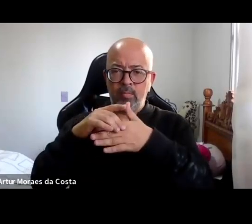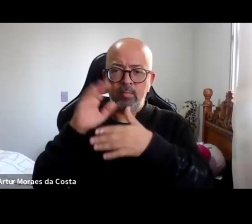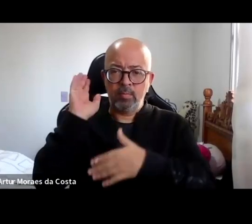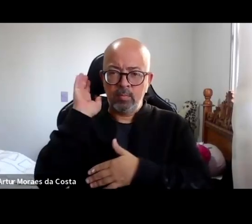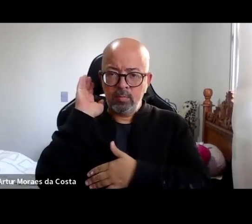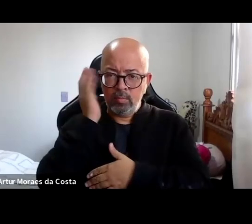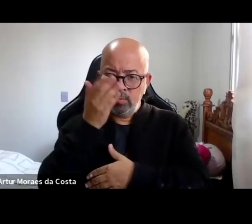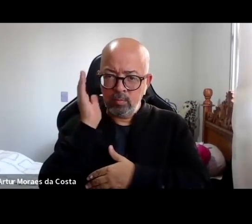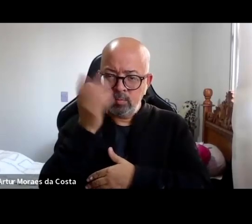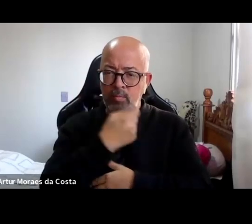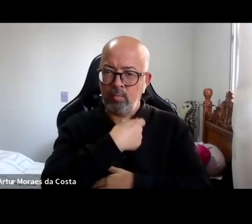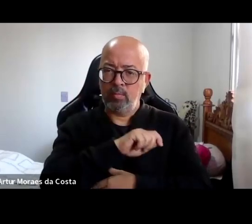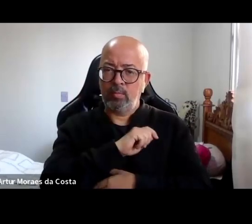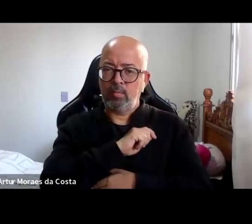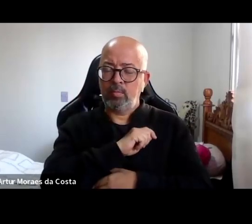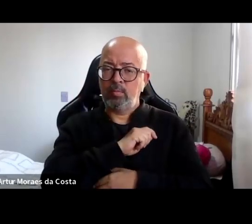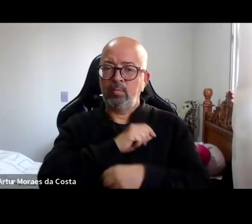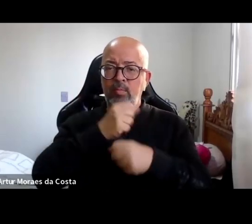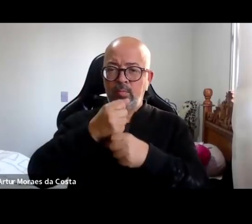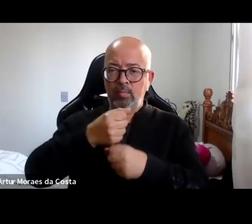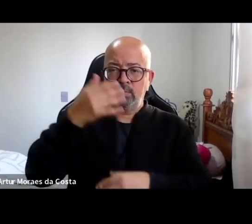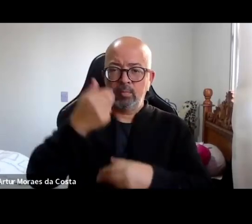quiero compartir con ustedes dice